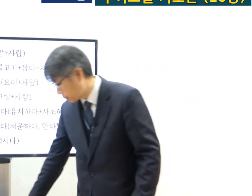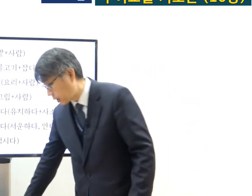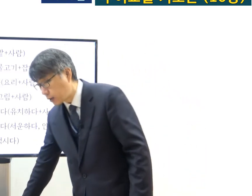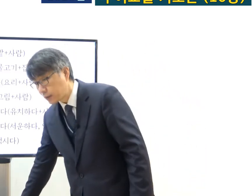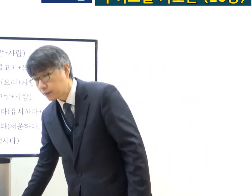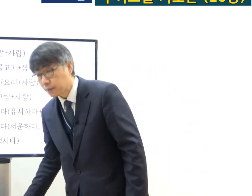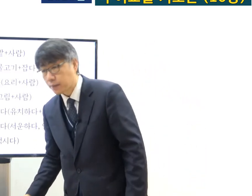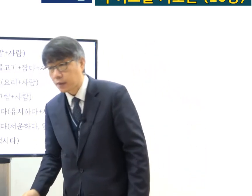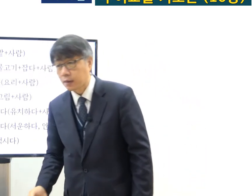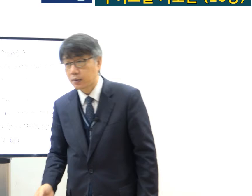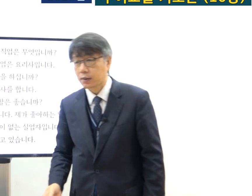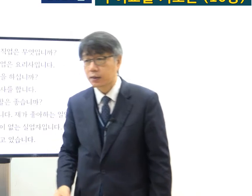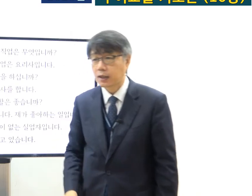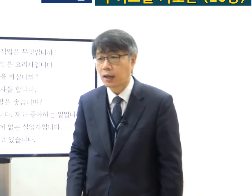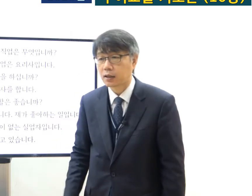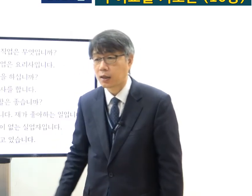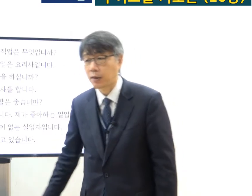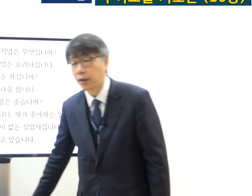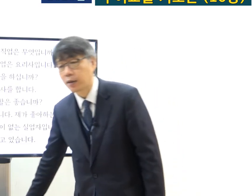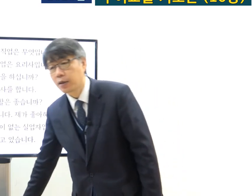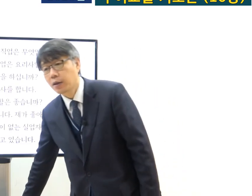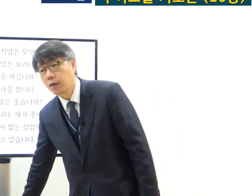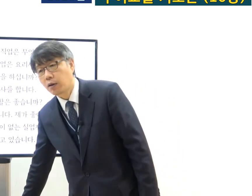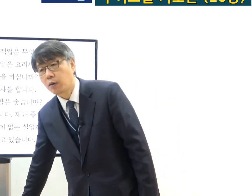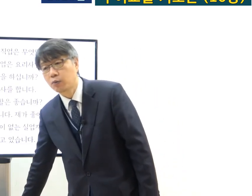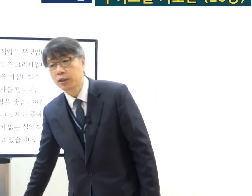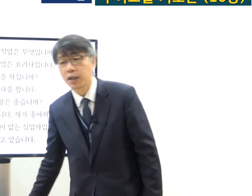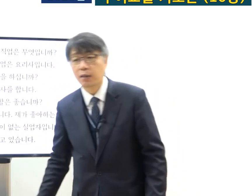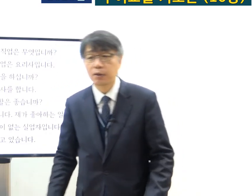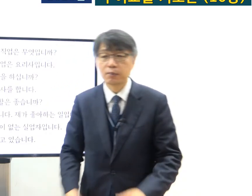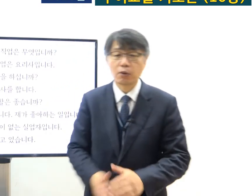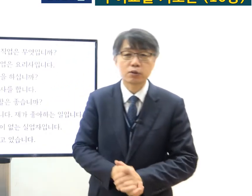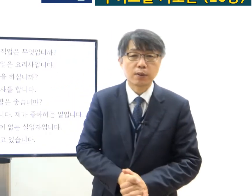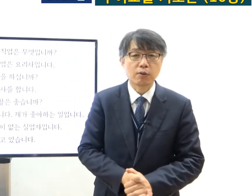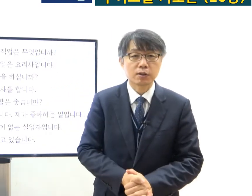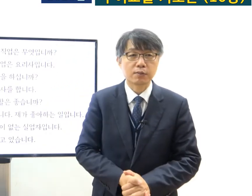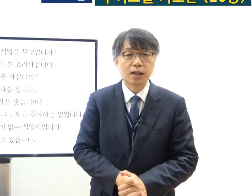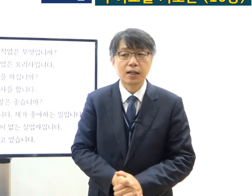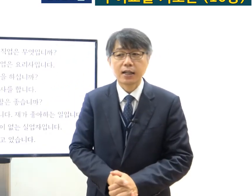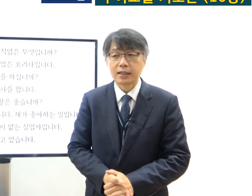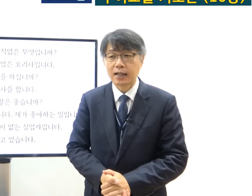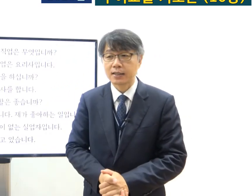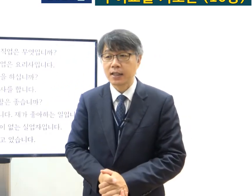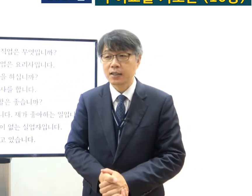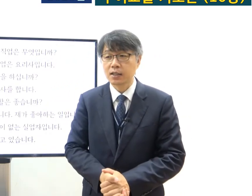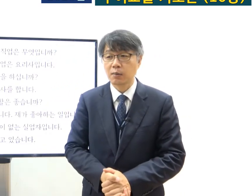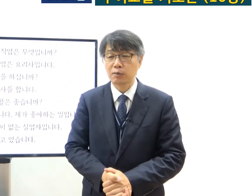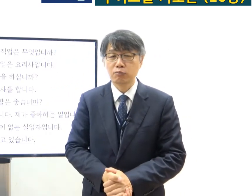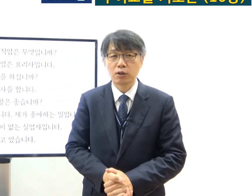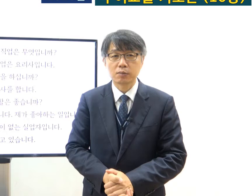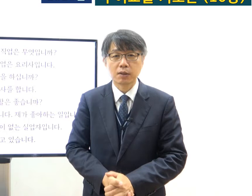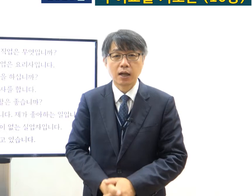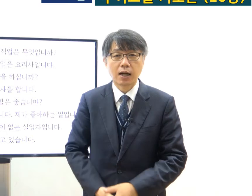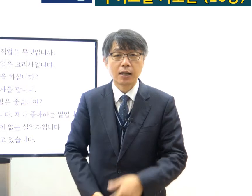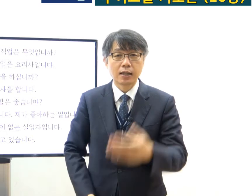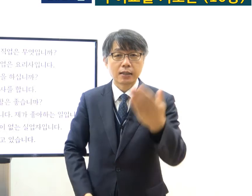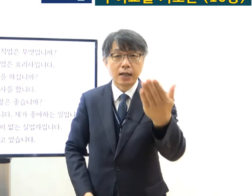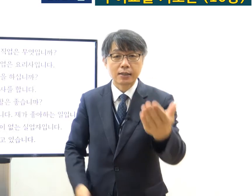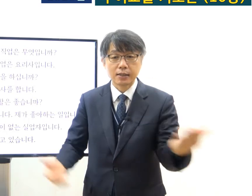되겠습니다. 자, 그 다음에 문장을 한번 복습해 보겠습니다. 당신의 직업은 무엇입니까?